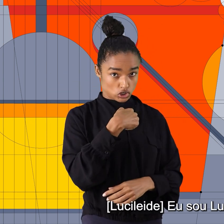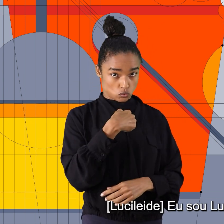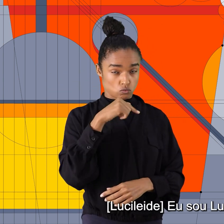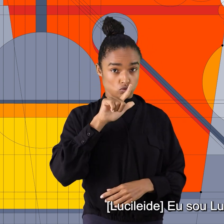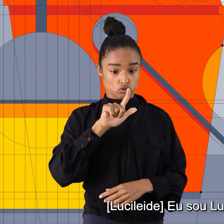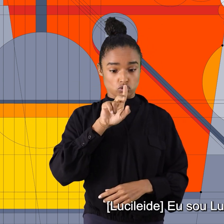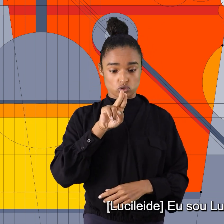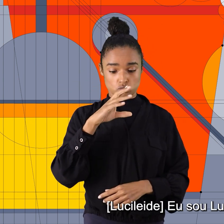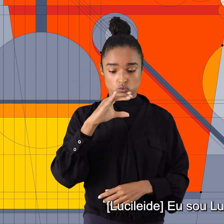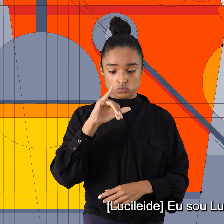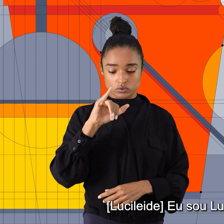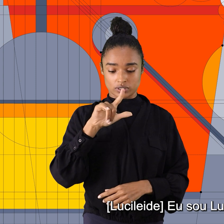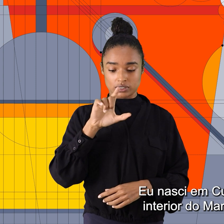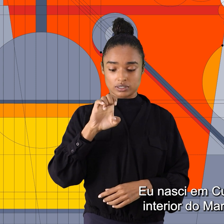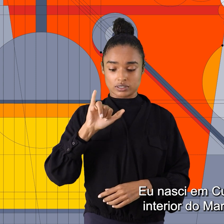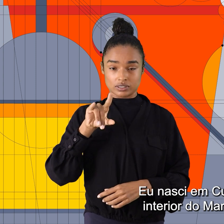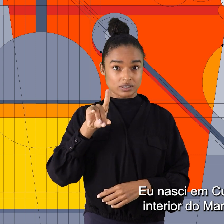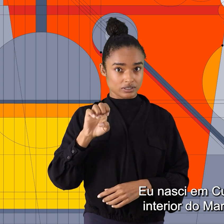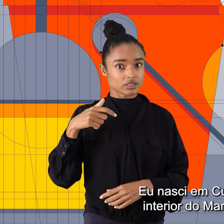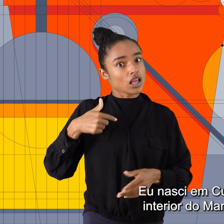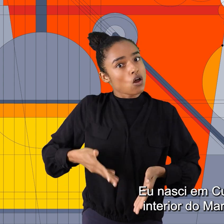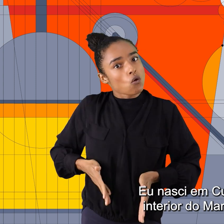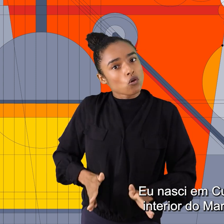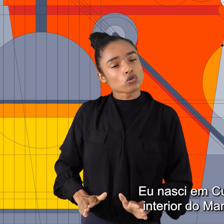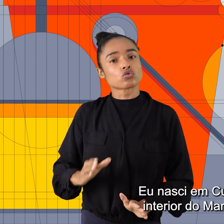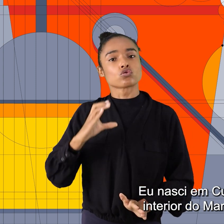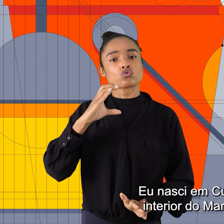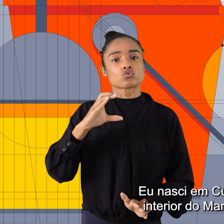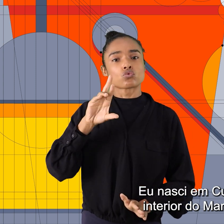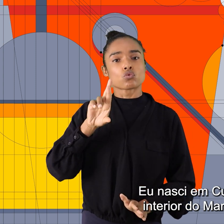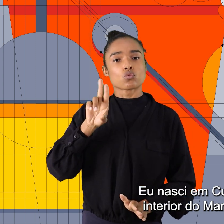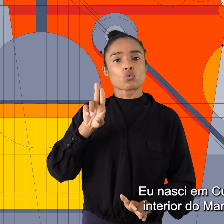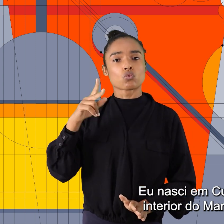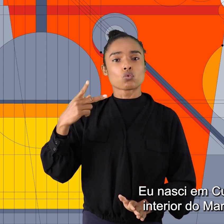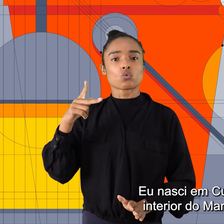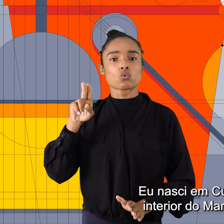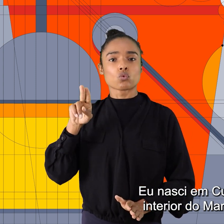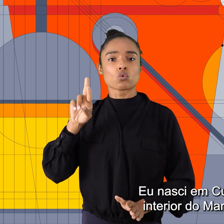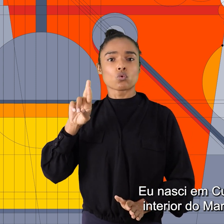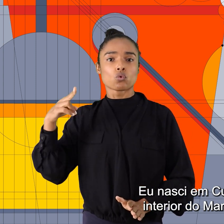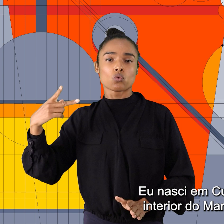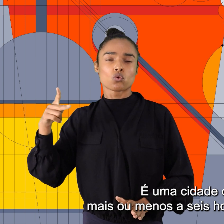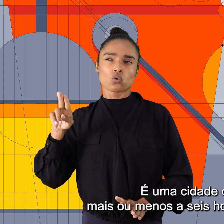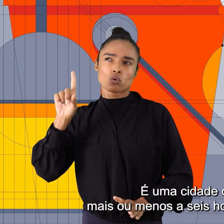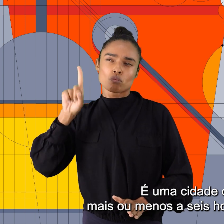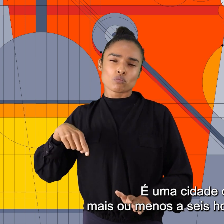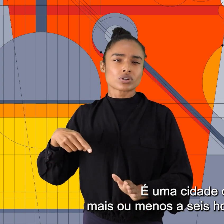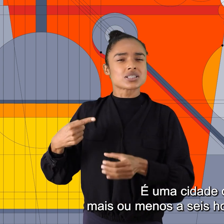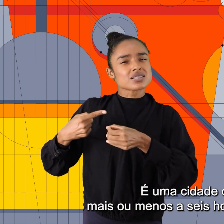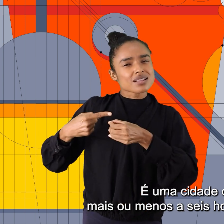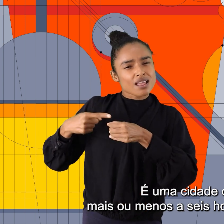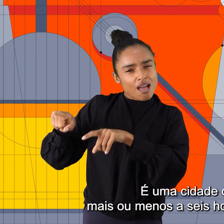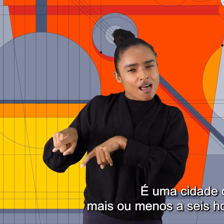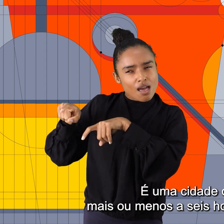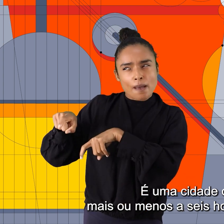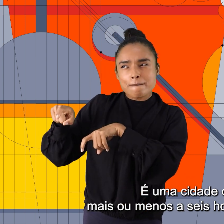Eu sou Lucileide Mafra. Eu nasci em Cururupu, interior do Maranhão. É uma cidade que fica mais